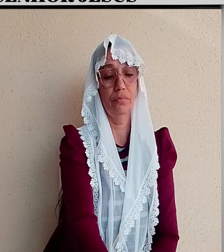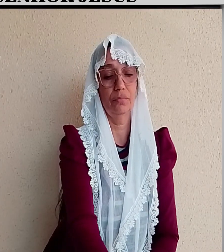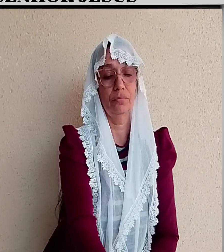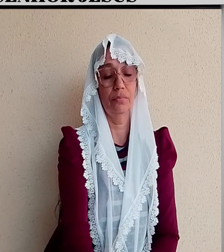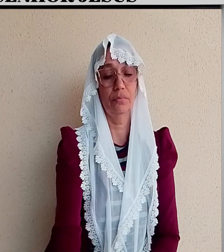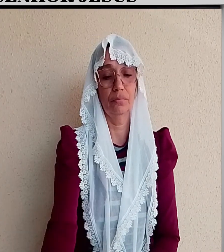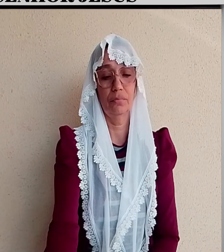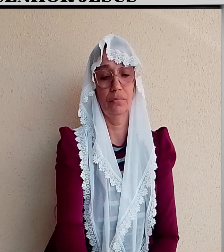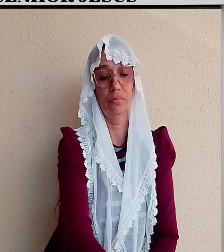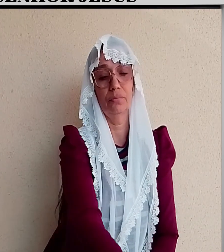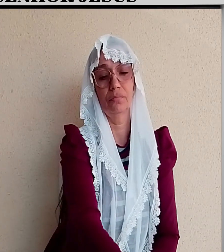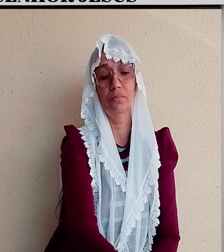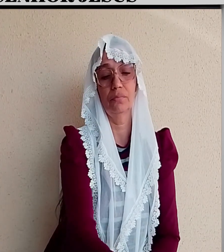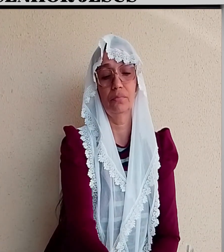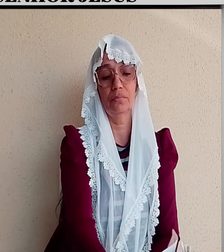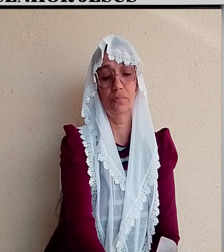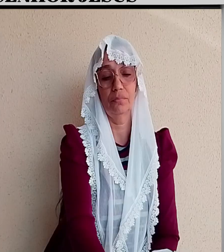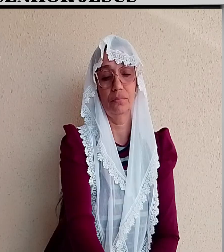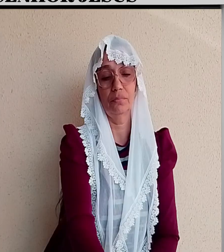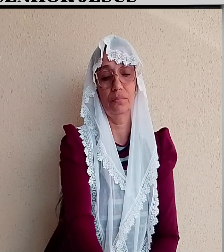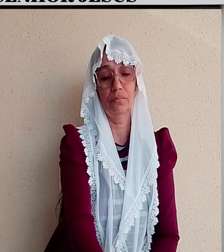178.